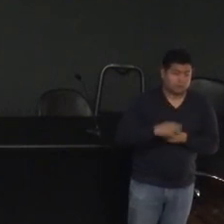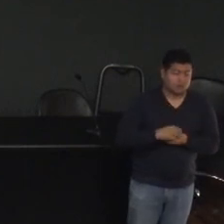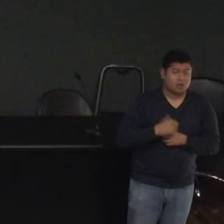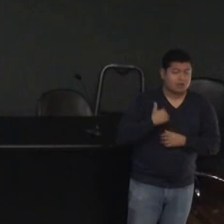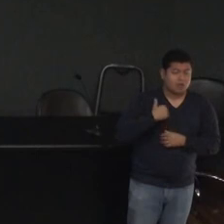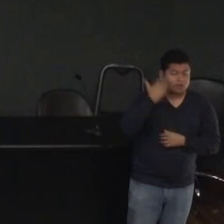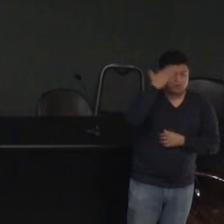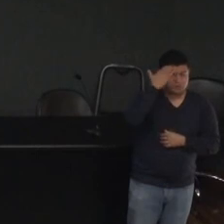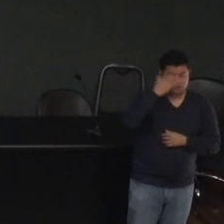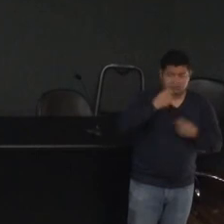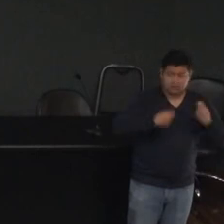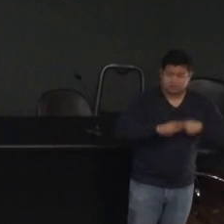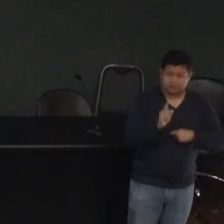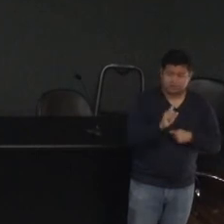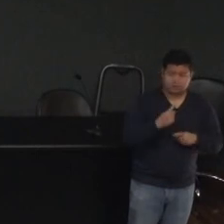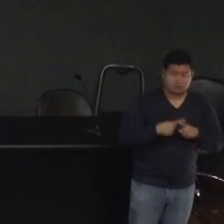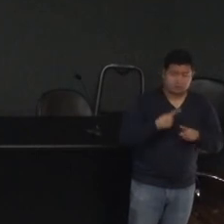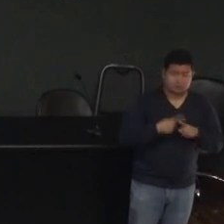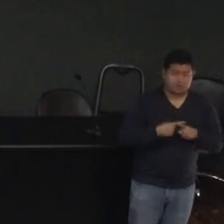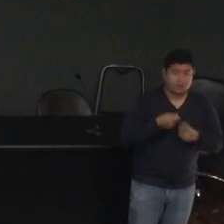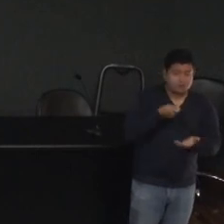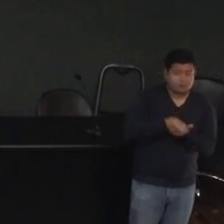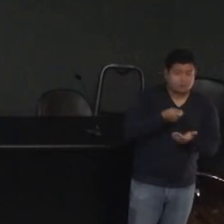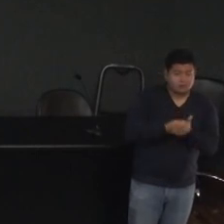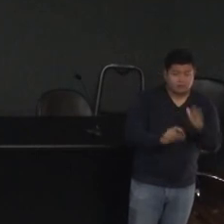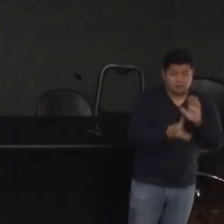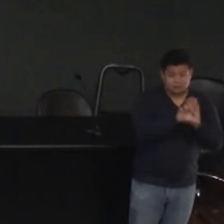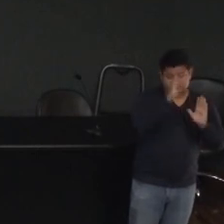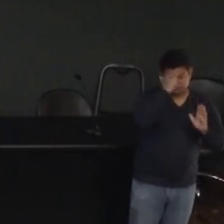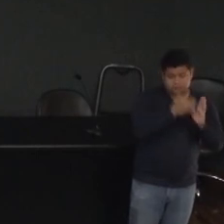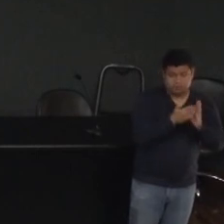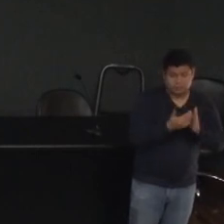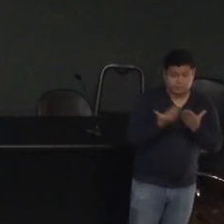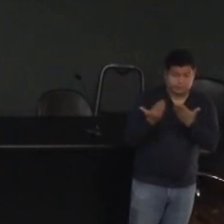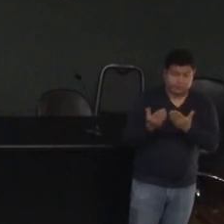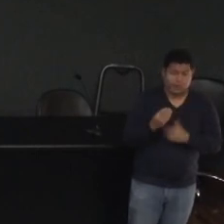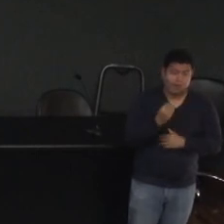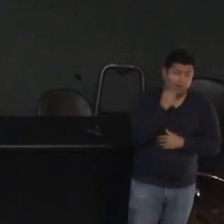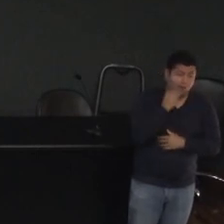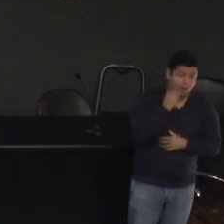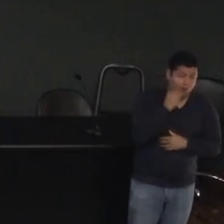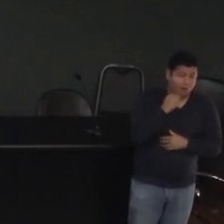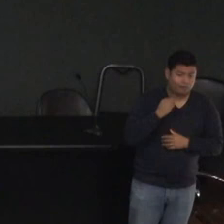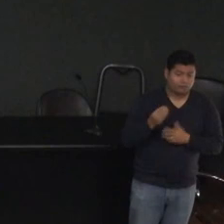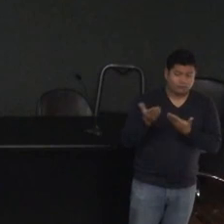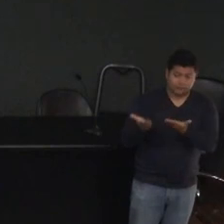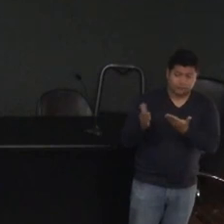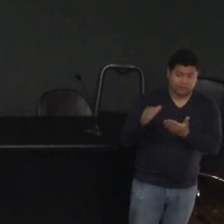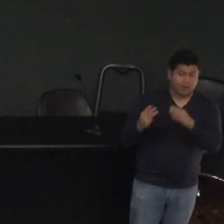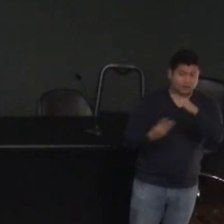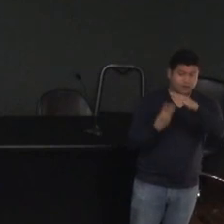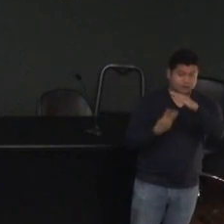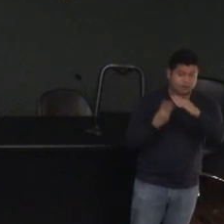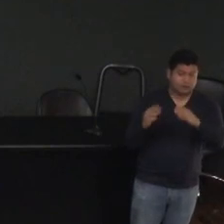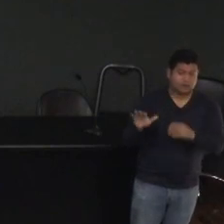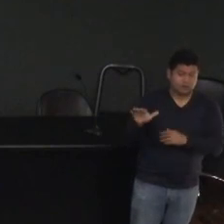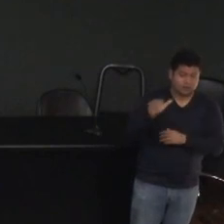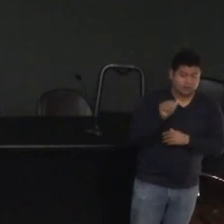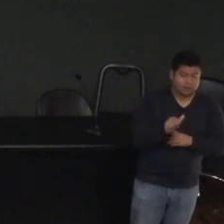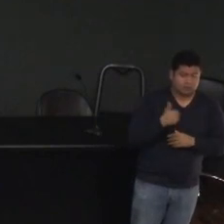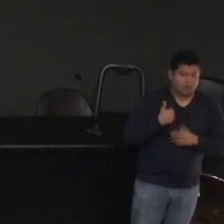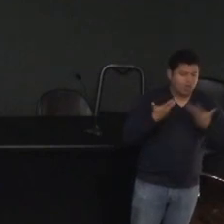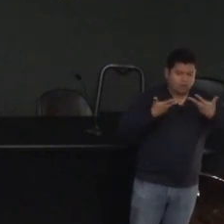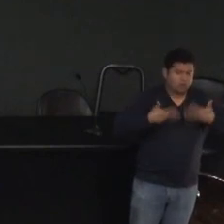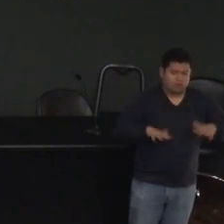E aí obviamente que o contratado tem que se adequar porque a lei assim determina ele não pode dizer eu não quero